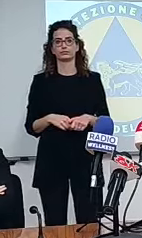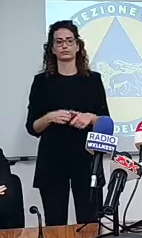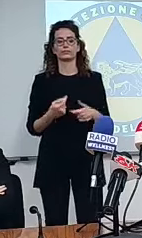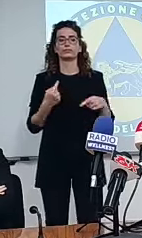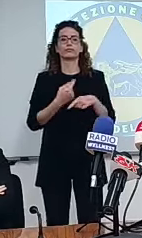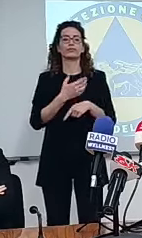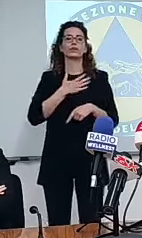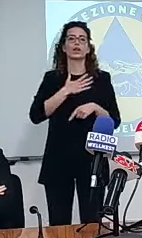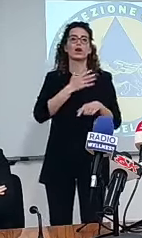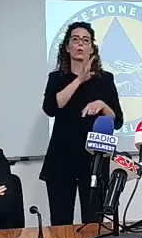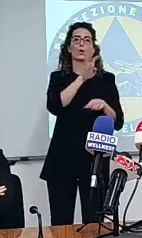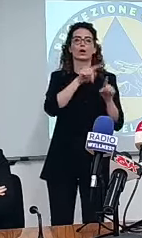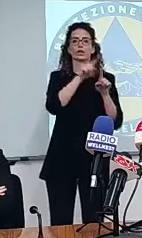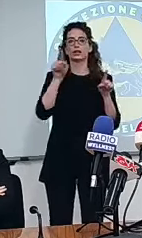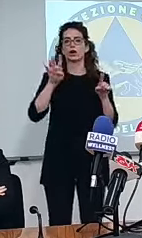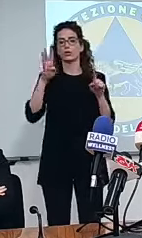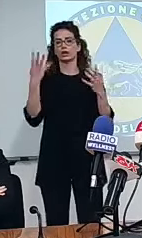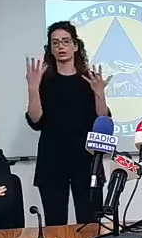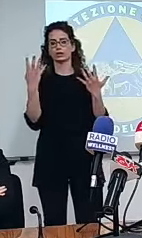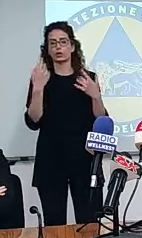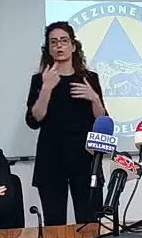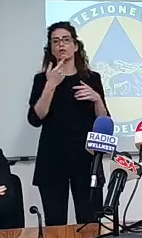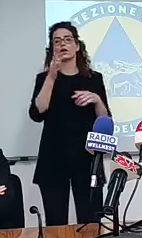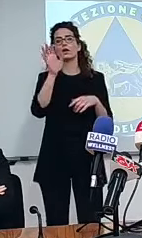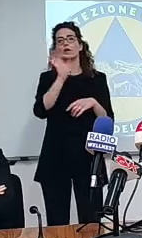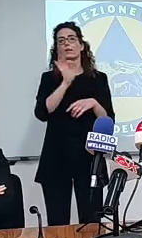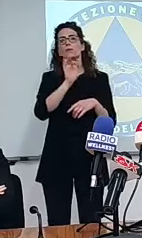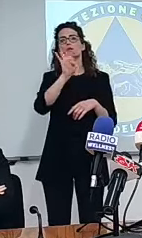Dai 40 ai 49, 45%.